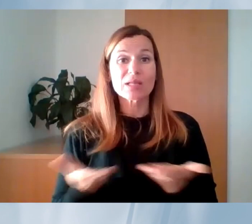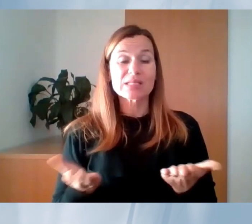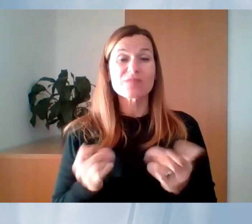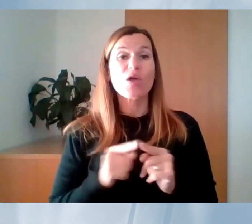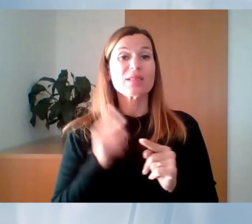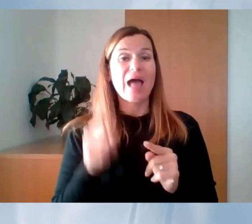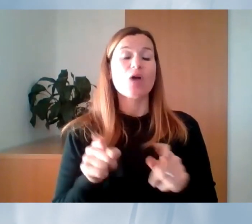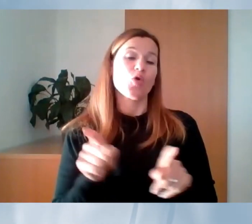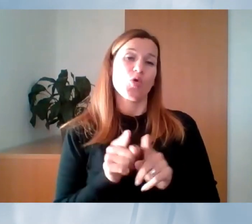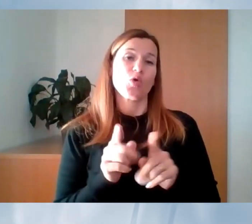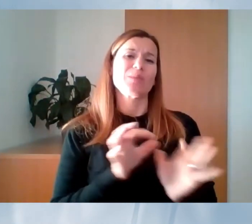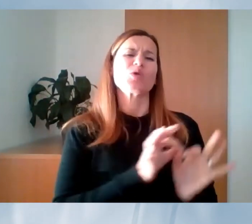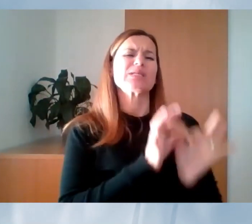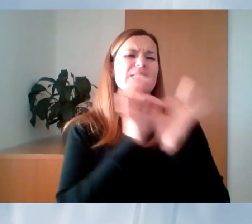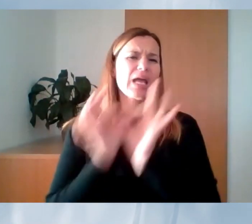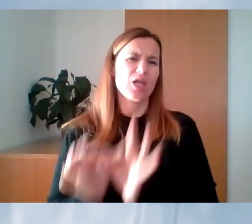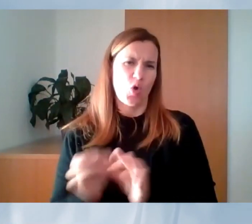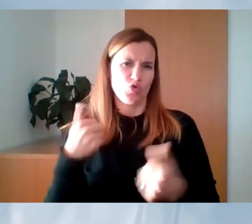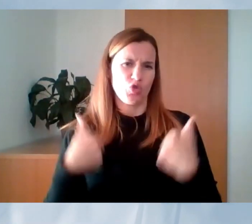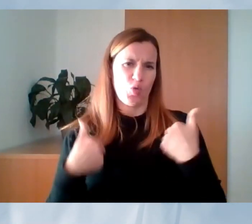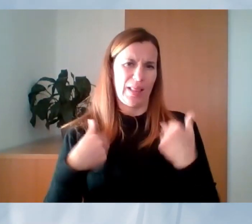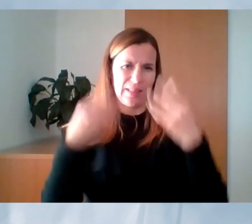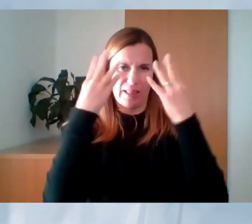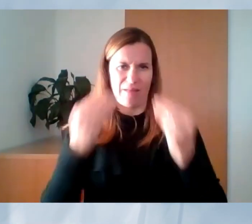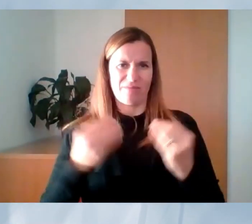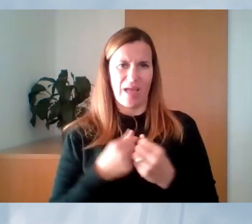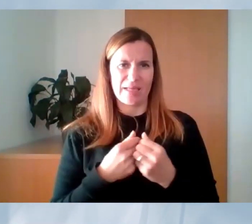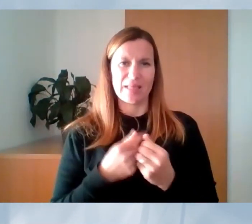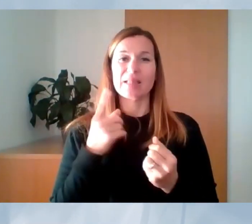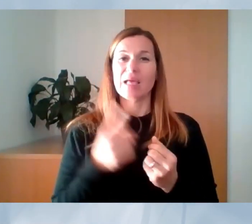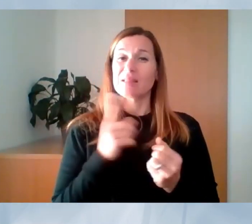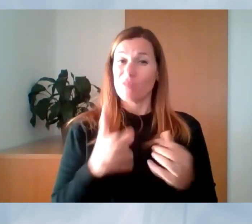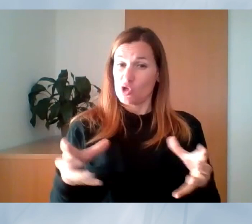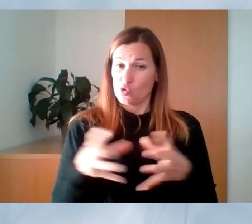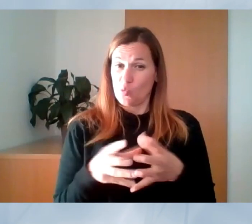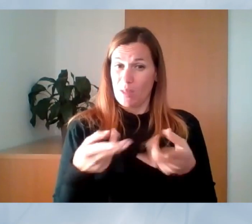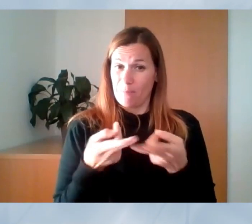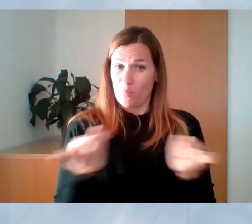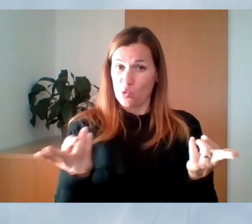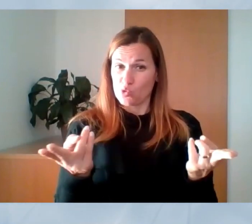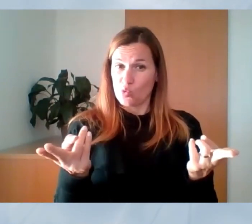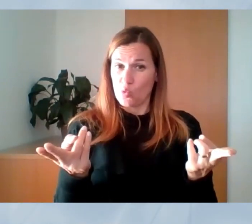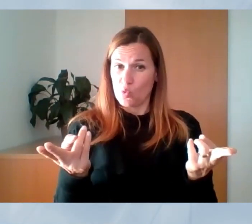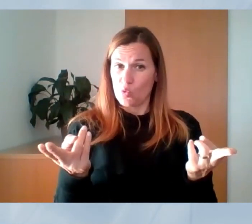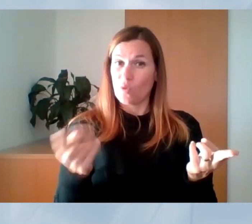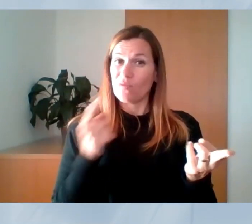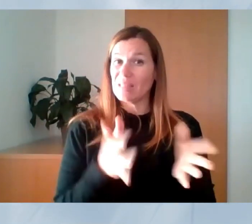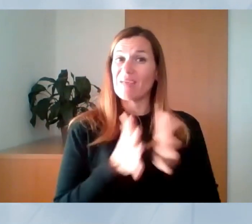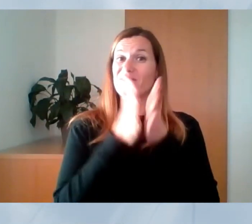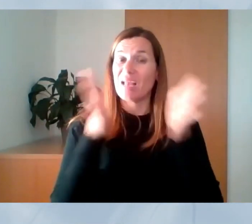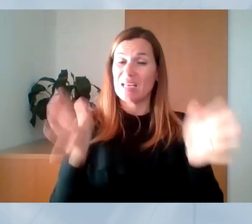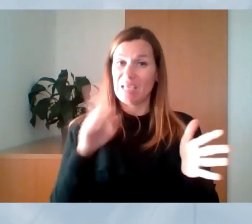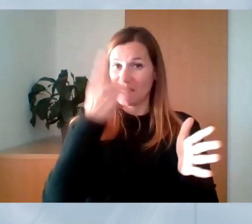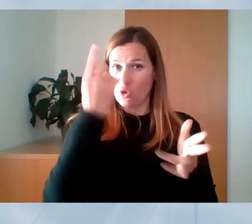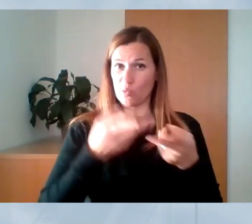gospodinstvo, tako kot ga je bil človek cel življenje vajen. In v tej skupni stvari, v skupnem prostoru, tej